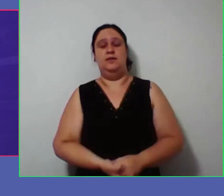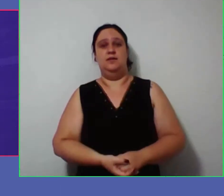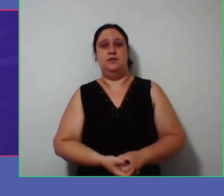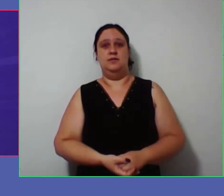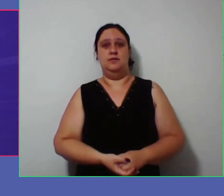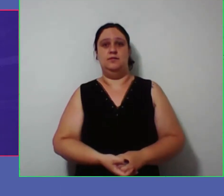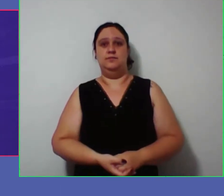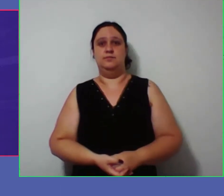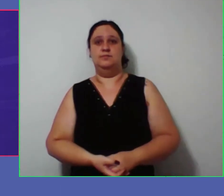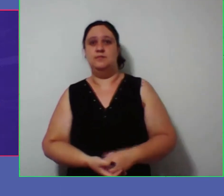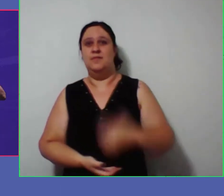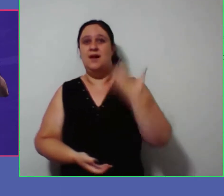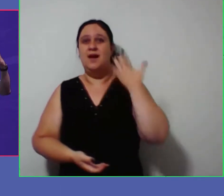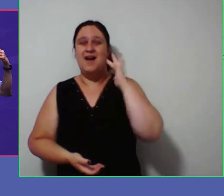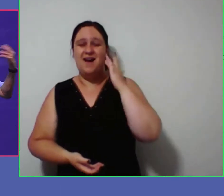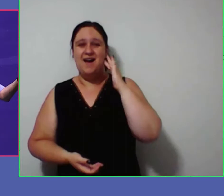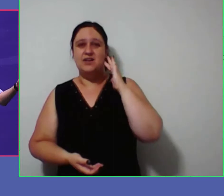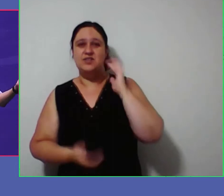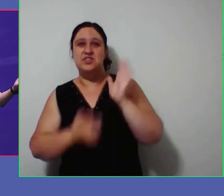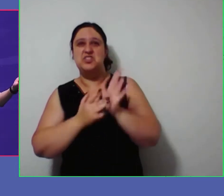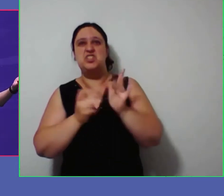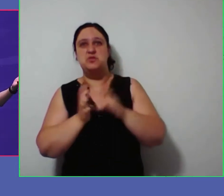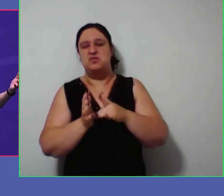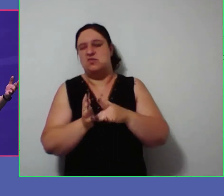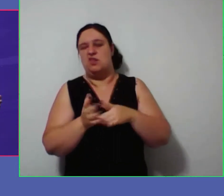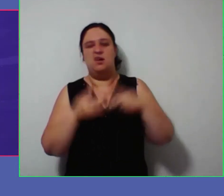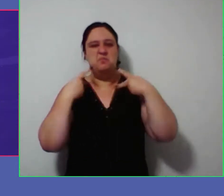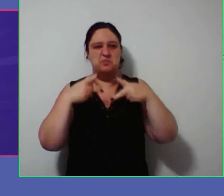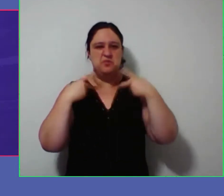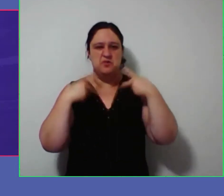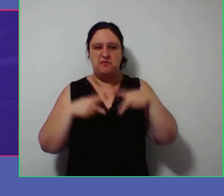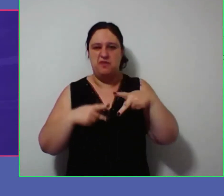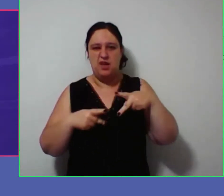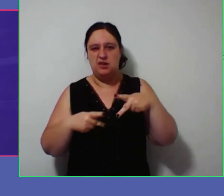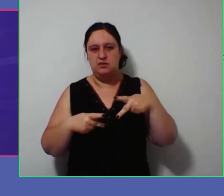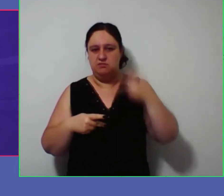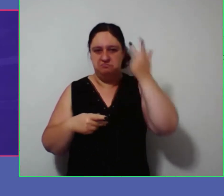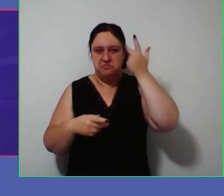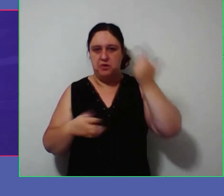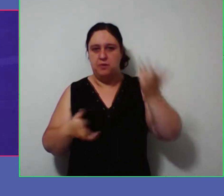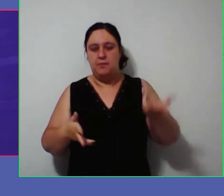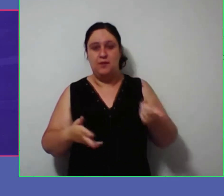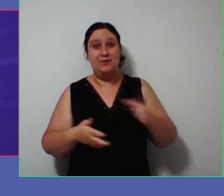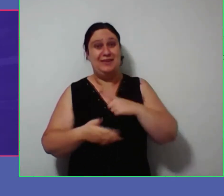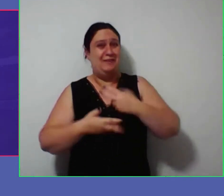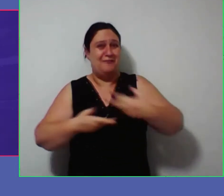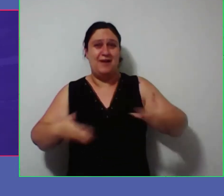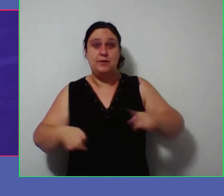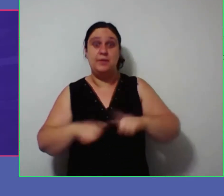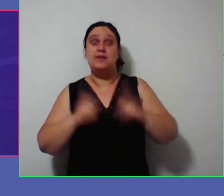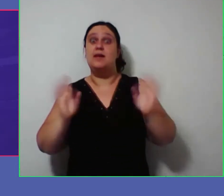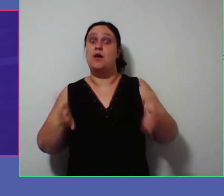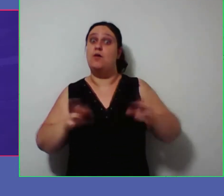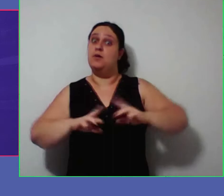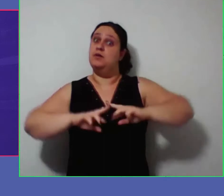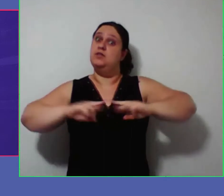um dos profetas, já vieram tantos profetas, mas agora chegou o Messias, chegou o Cristo, chegou aquele